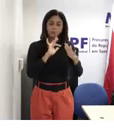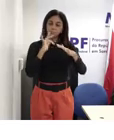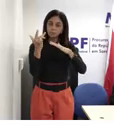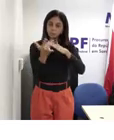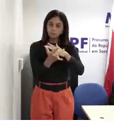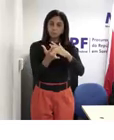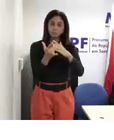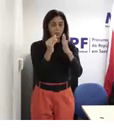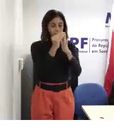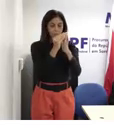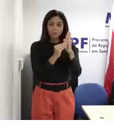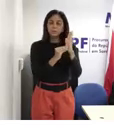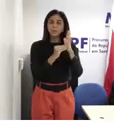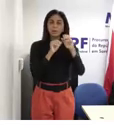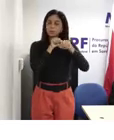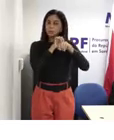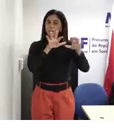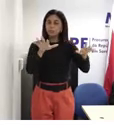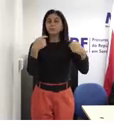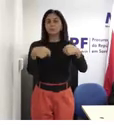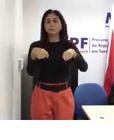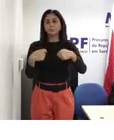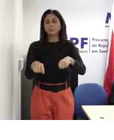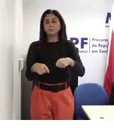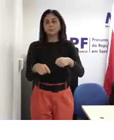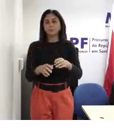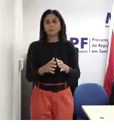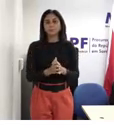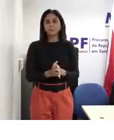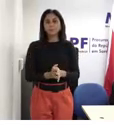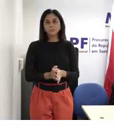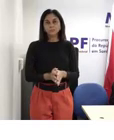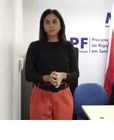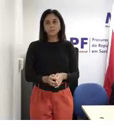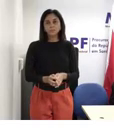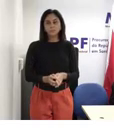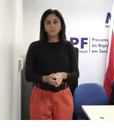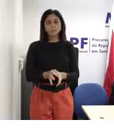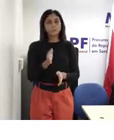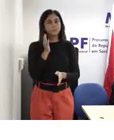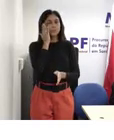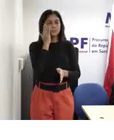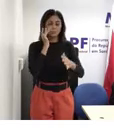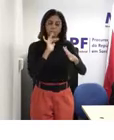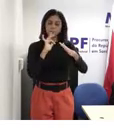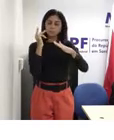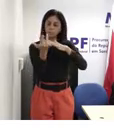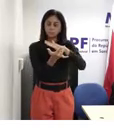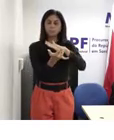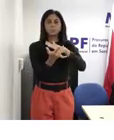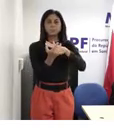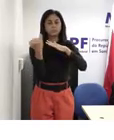reconhece que educação digital é uma necessidade que a internet chegou é parte